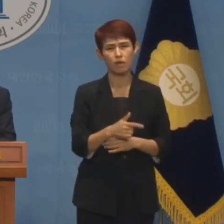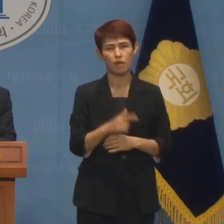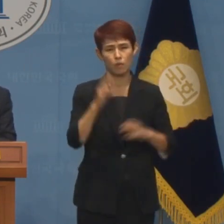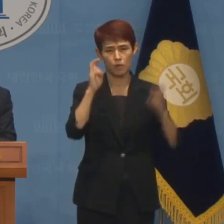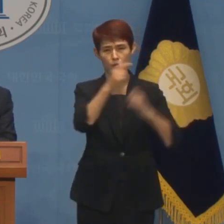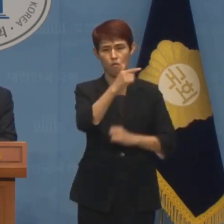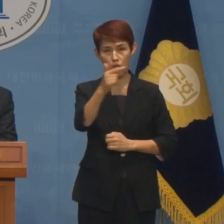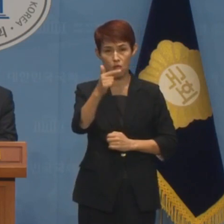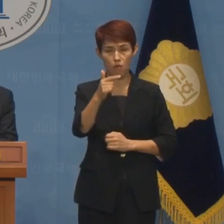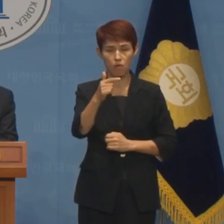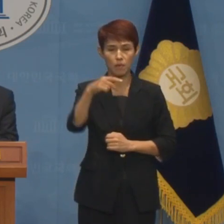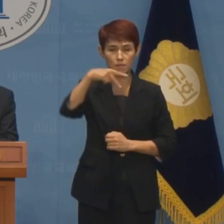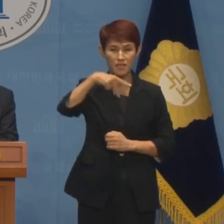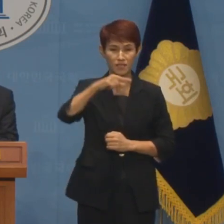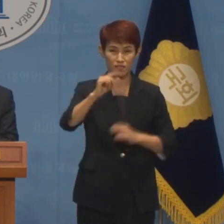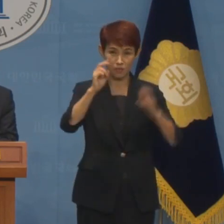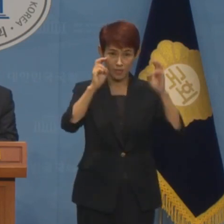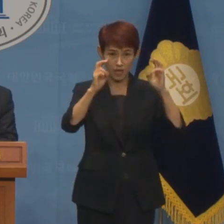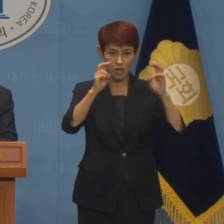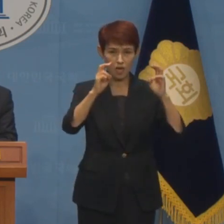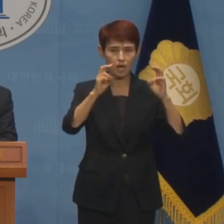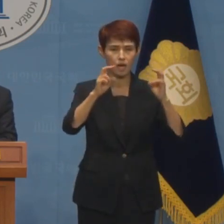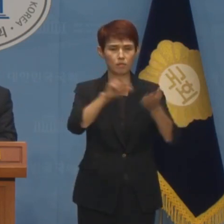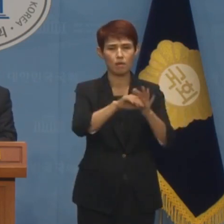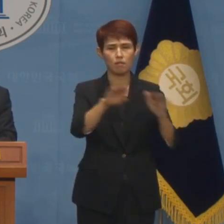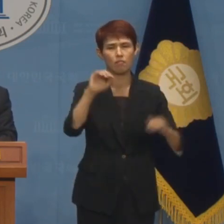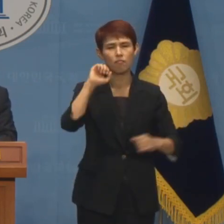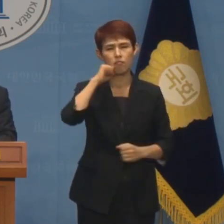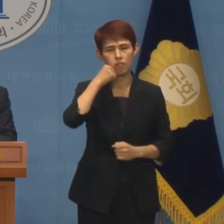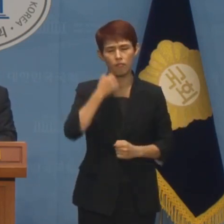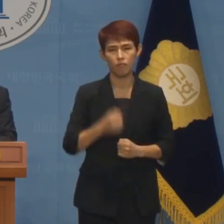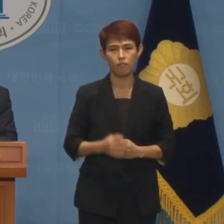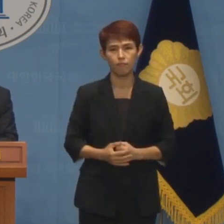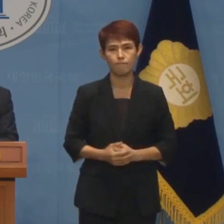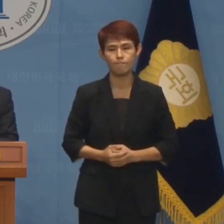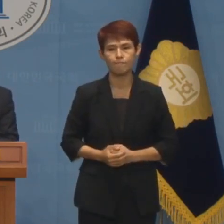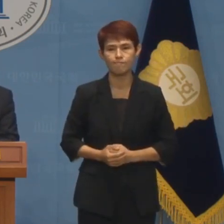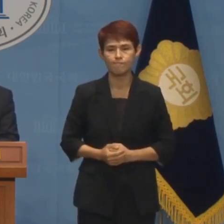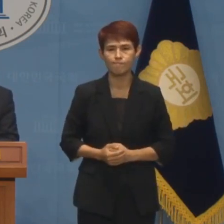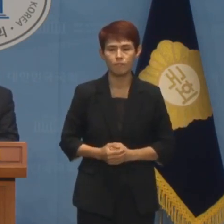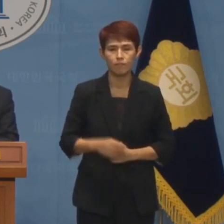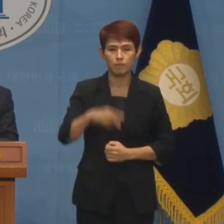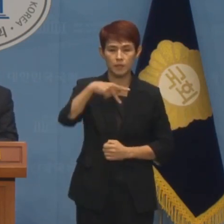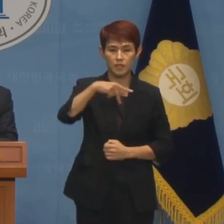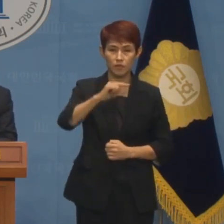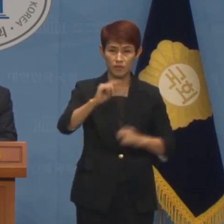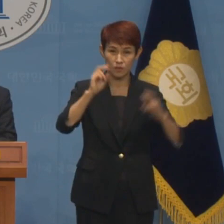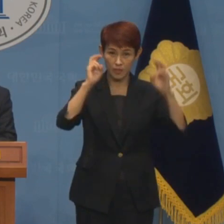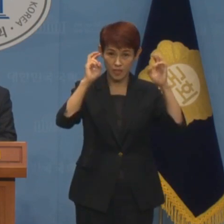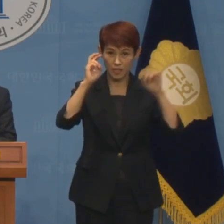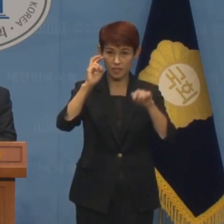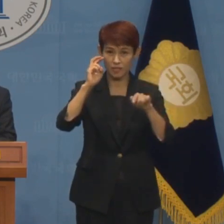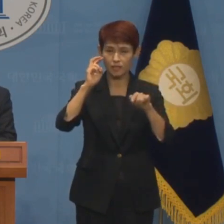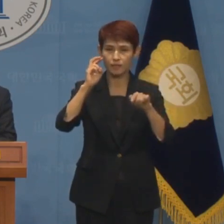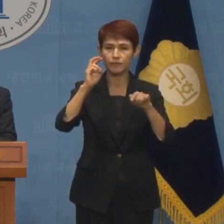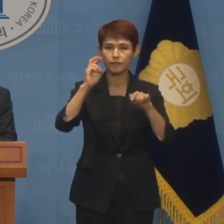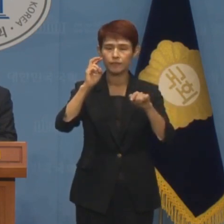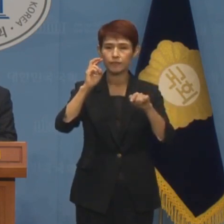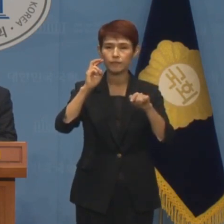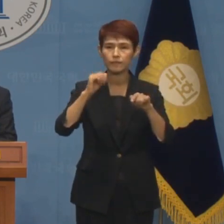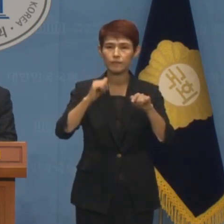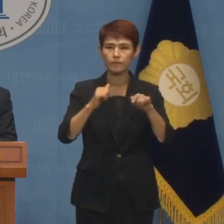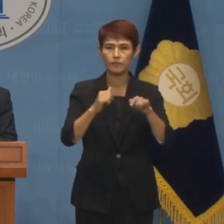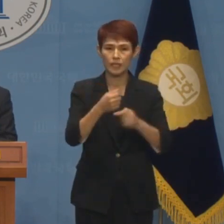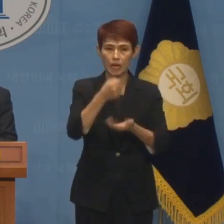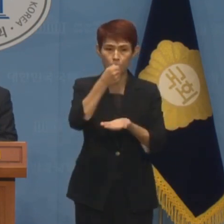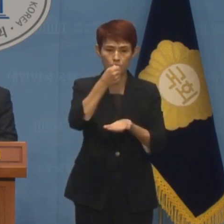때문에 피지들이 대항하지 못했던 것이라고 보입니다. 지금 피지사들은 모든 자신의